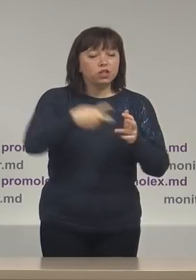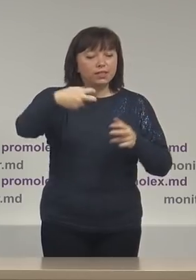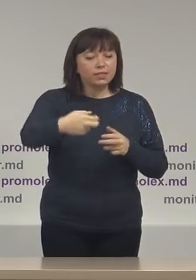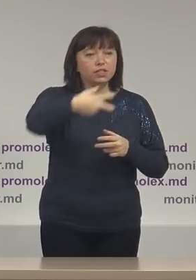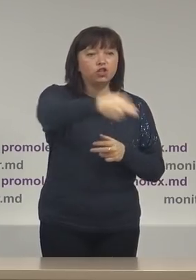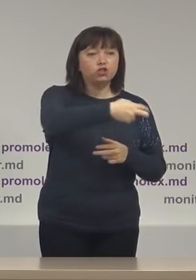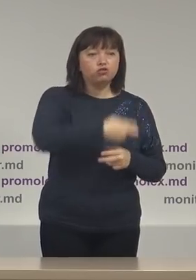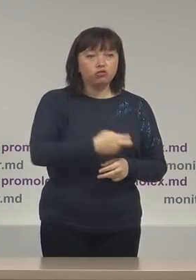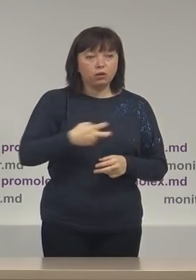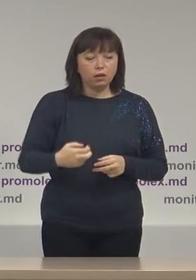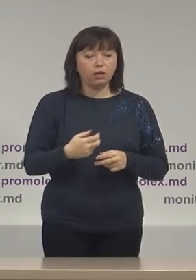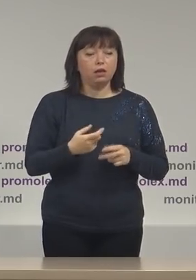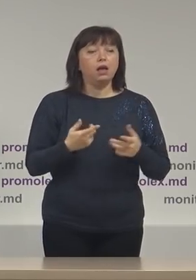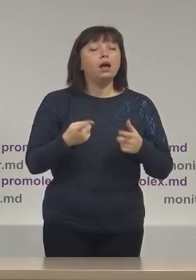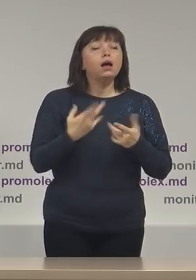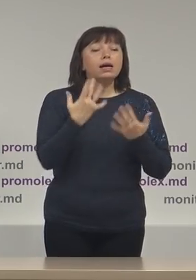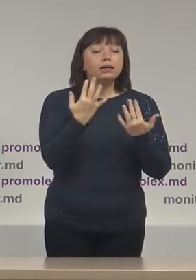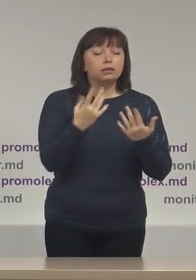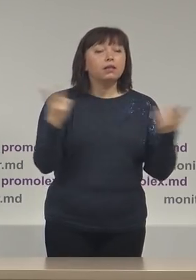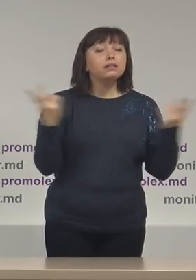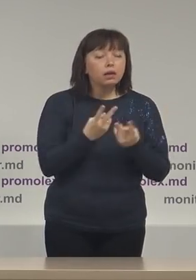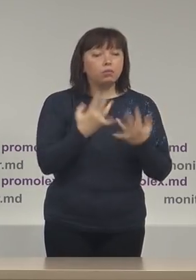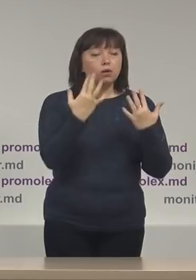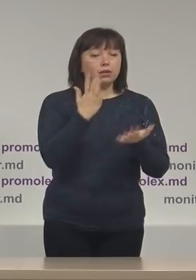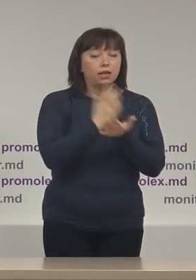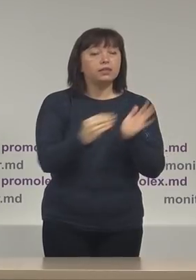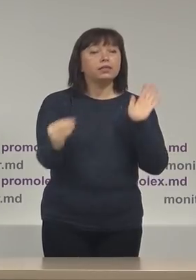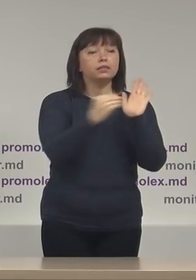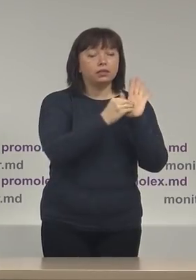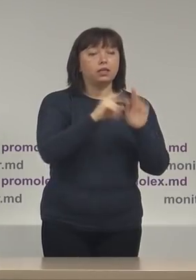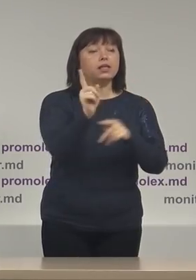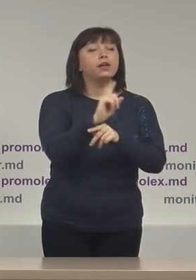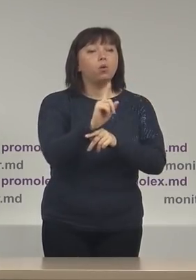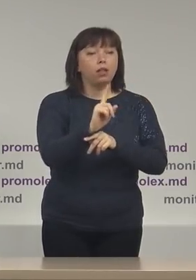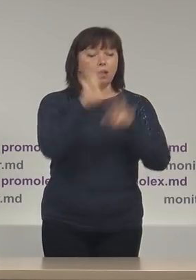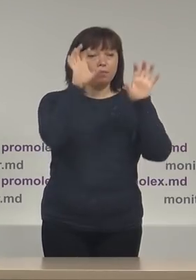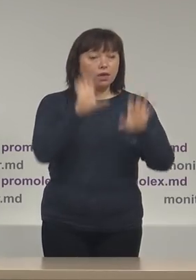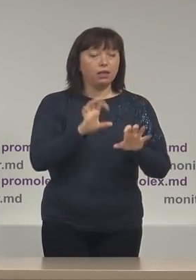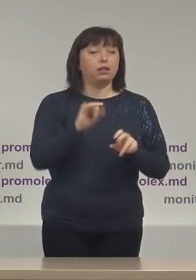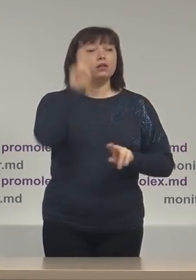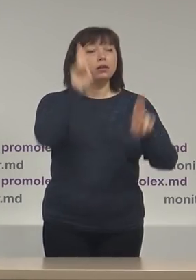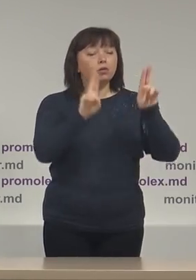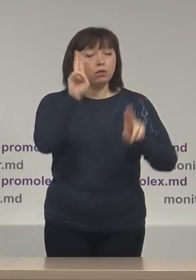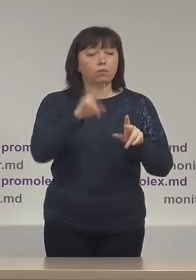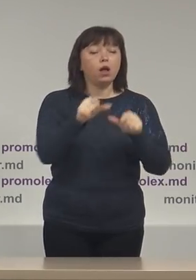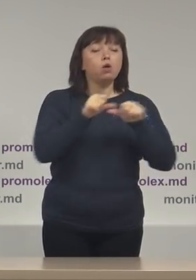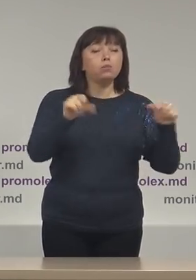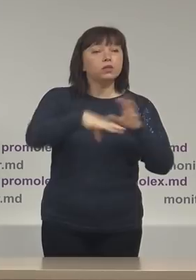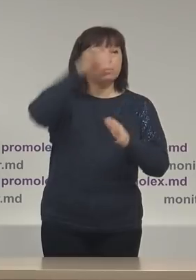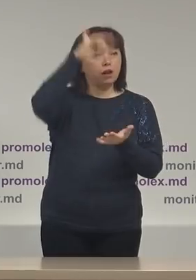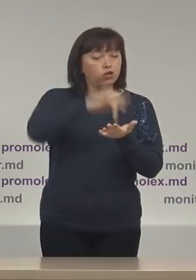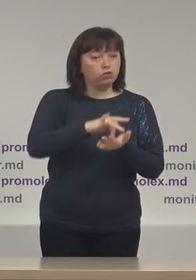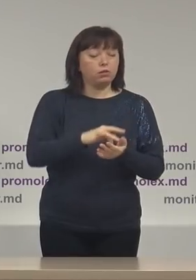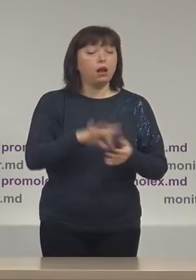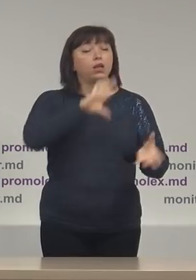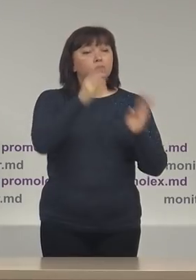este necesar și cât este prevăzut de către regulamentele și instrucțiunile Comisiei Electorale Centrale.